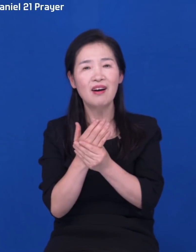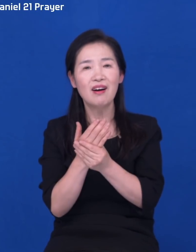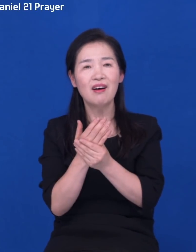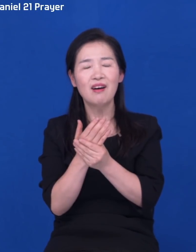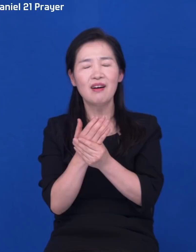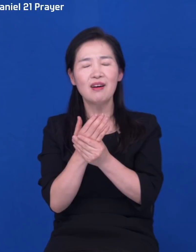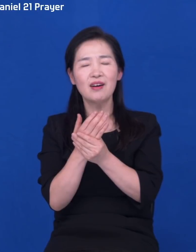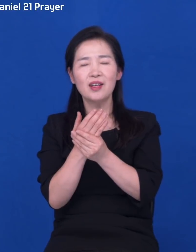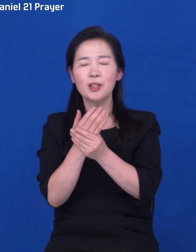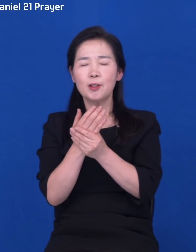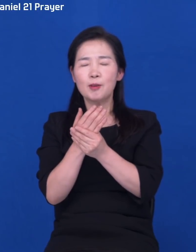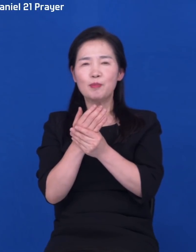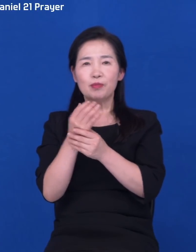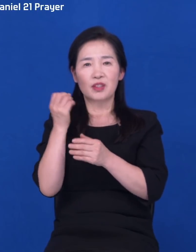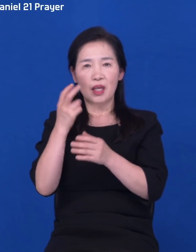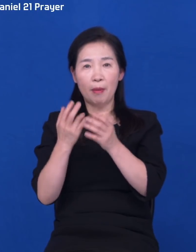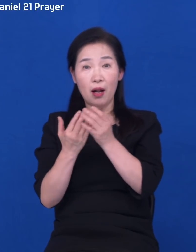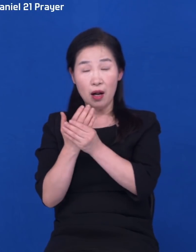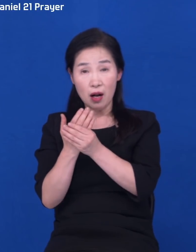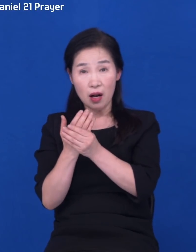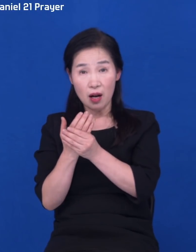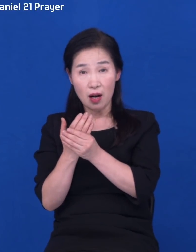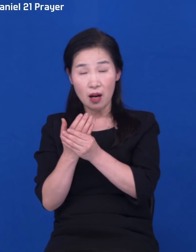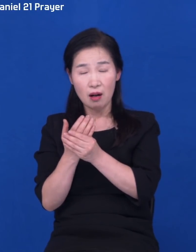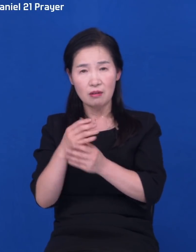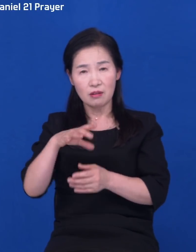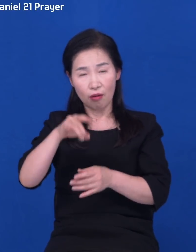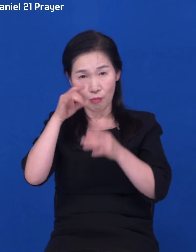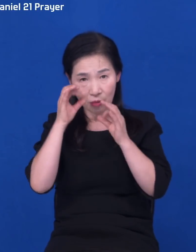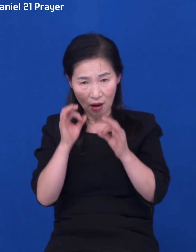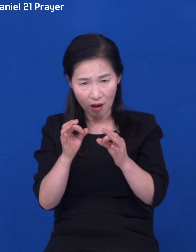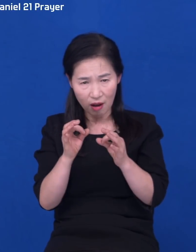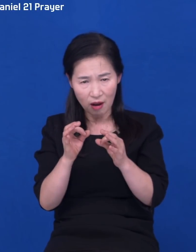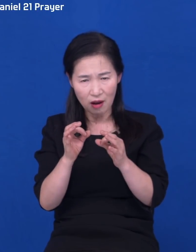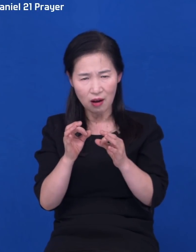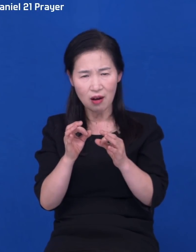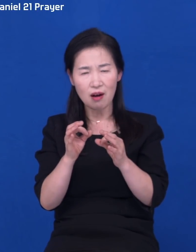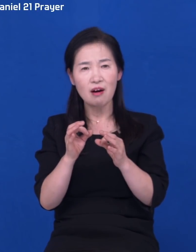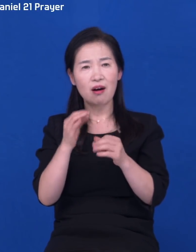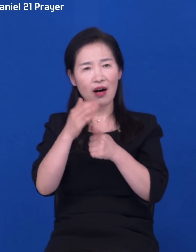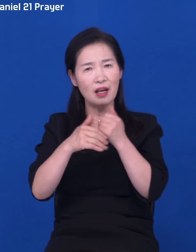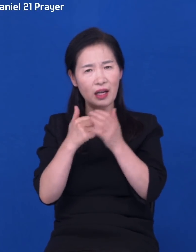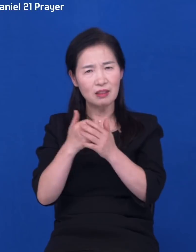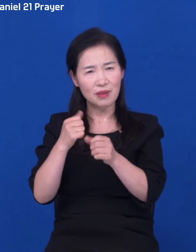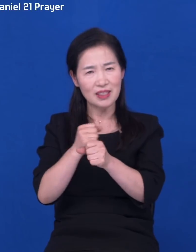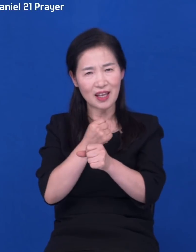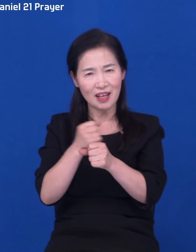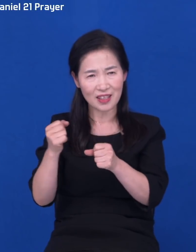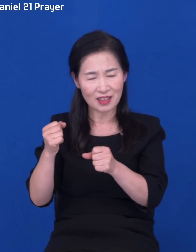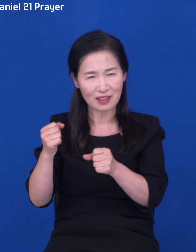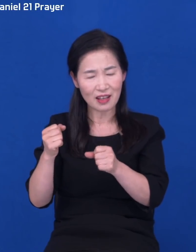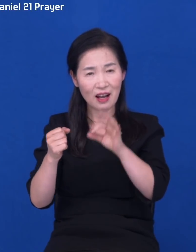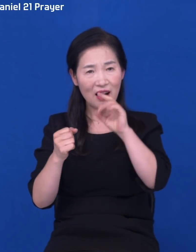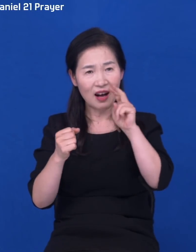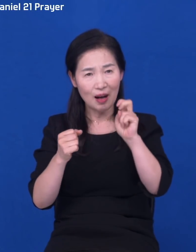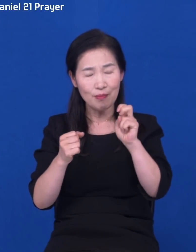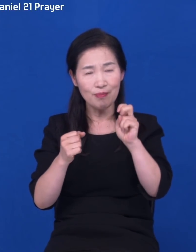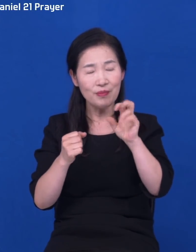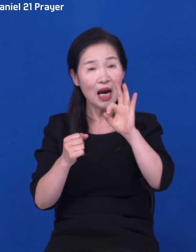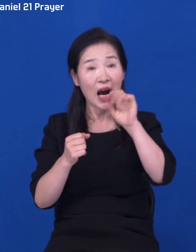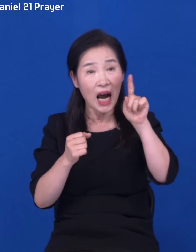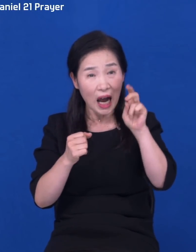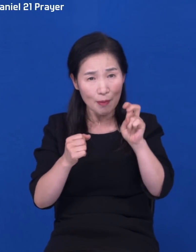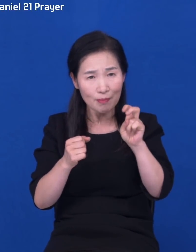재발했다. 그리고 이런 걸 처음 봤다. 하나님이 사인을 줬는데 암으로 사인을 주시나 했는데 갑자기 제가 떠오른